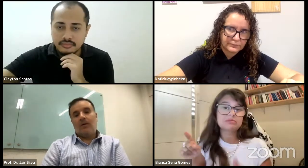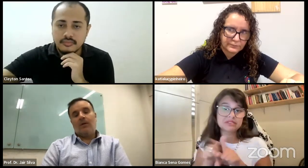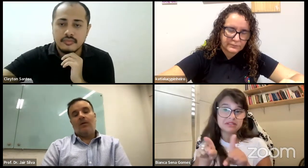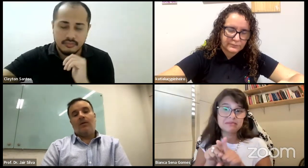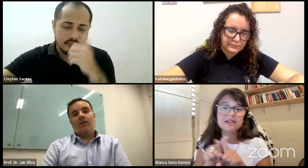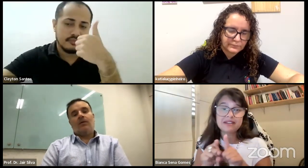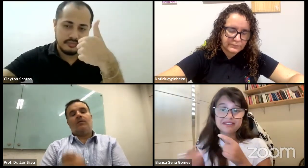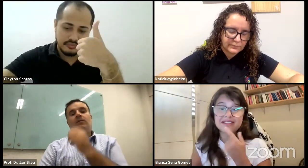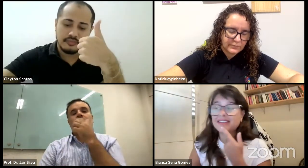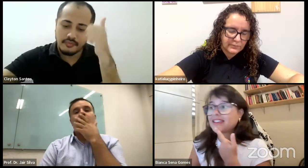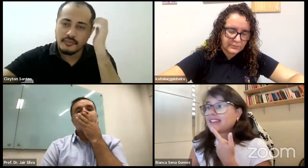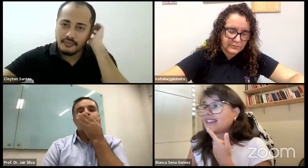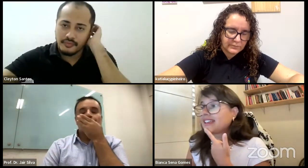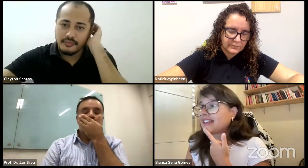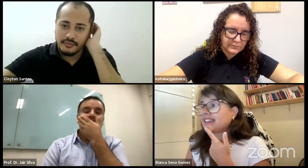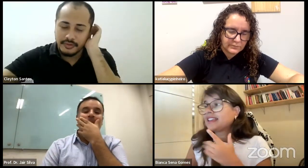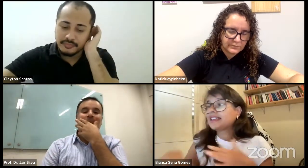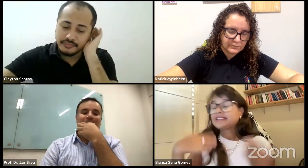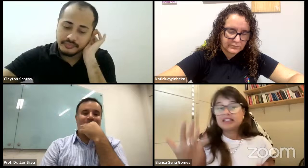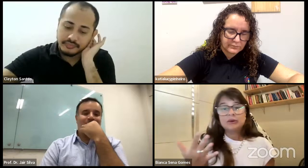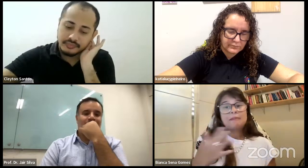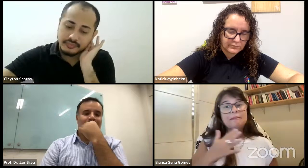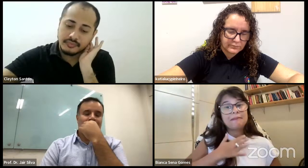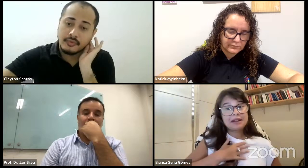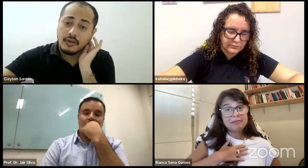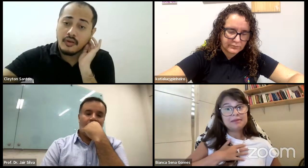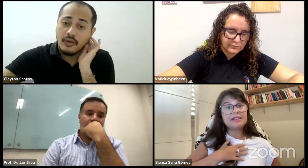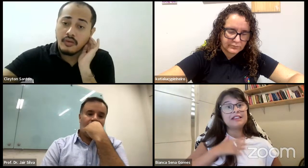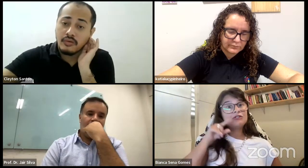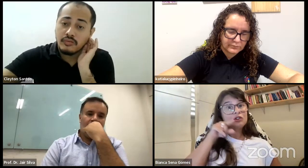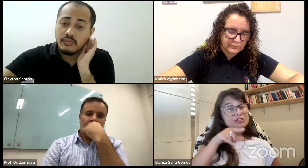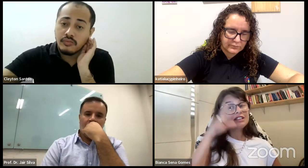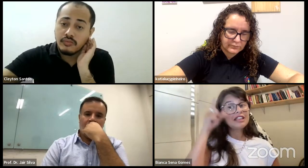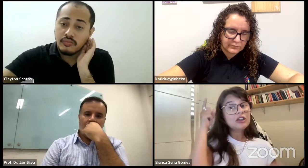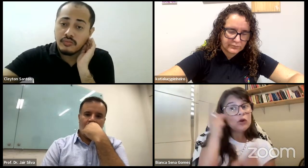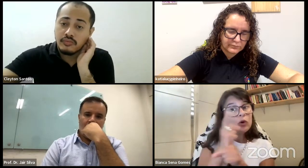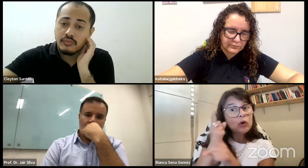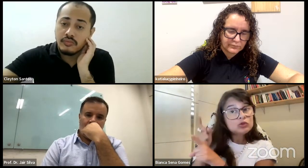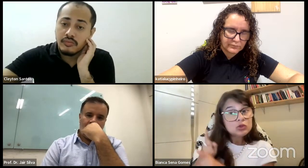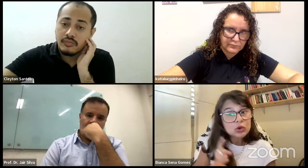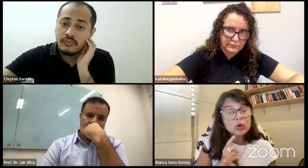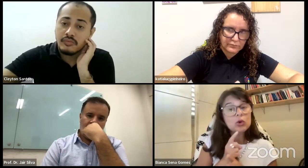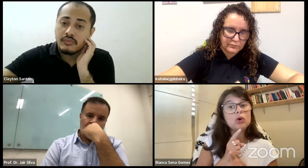E aí vocês podem analisar, tá? Em conjunto, vocês e os orientadores.